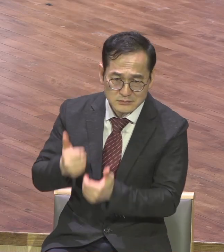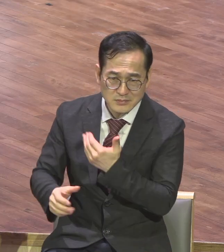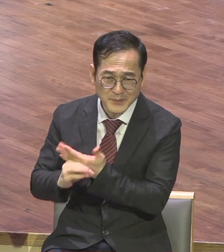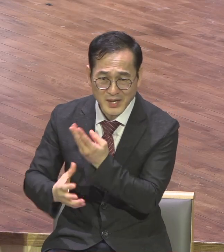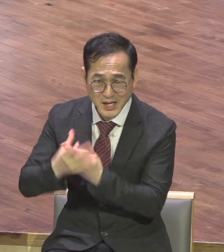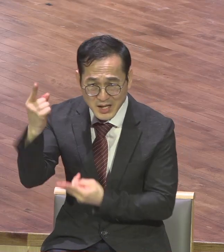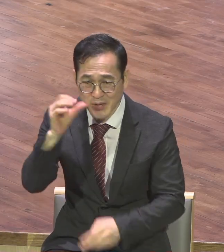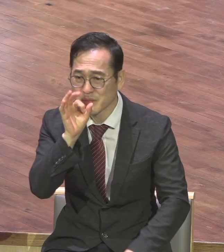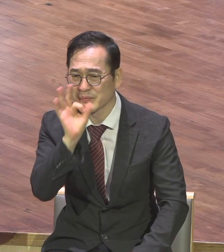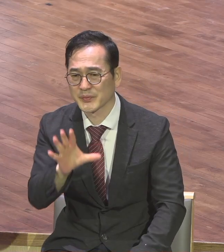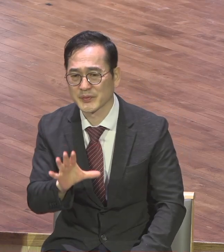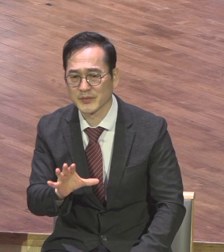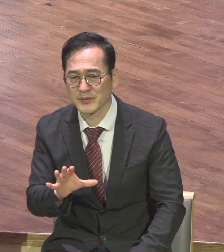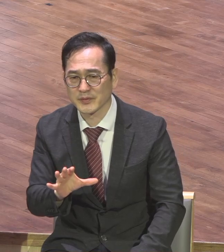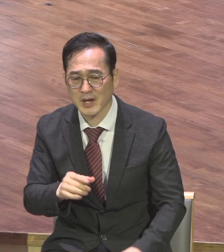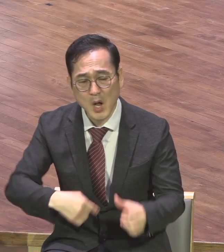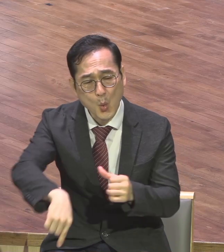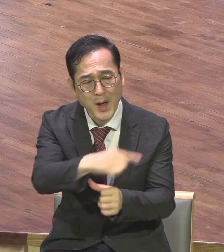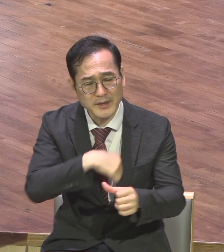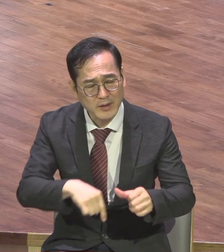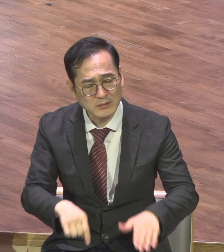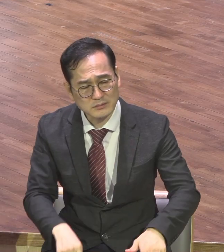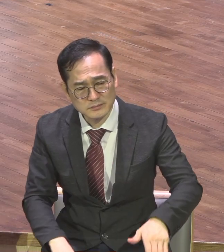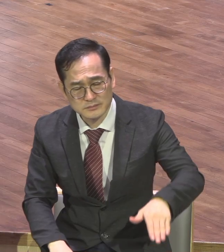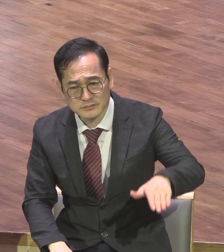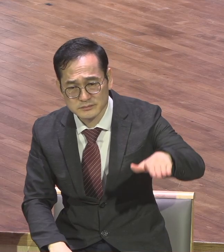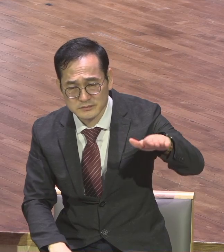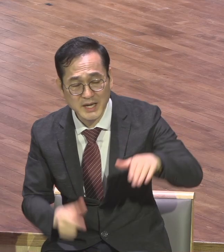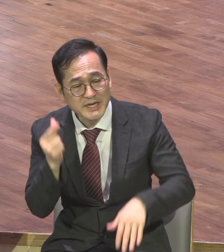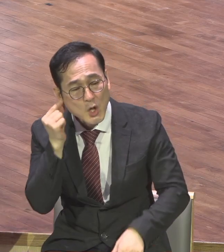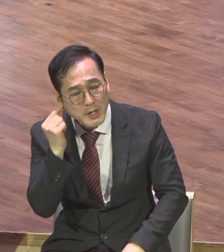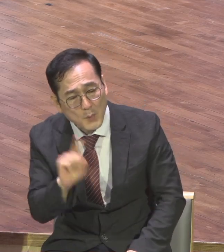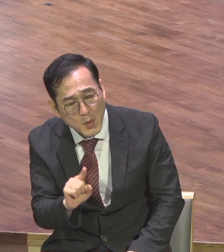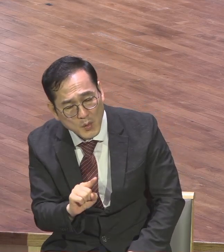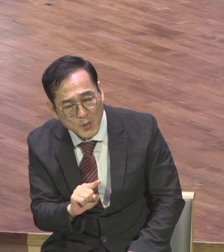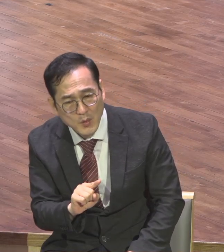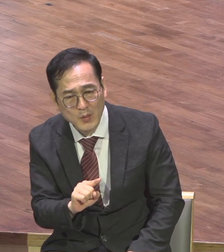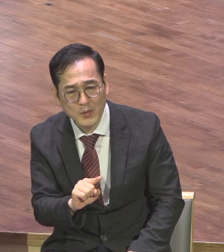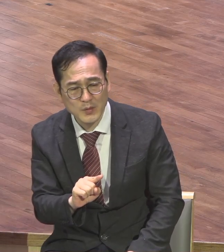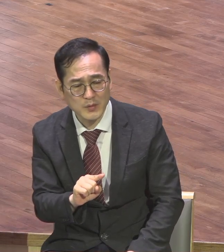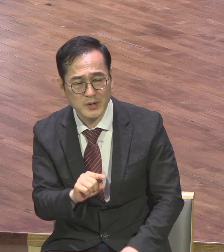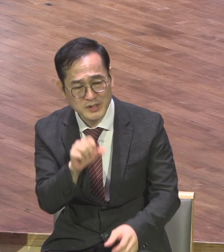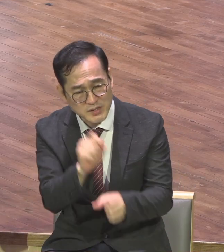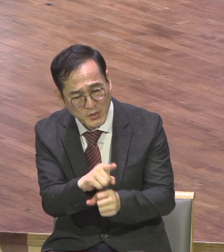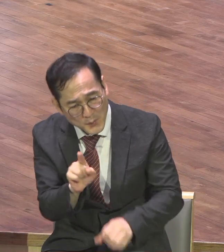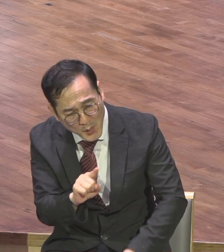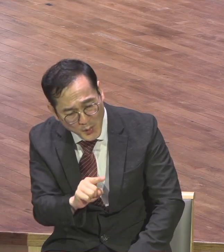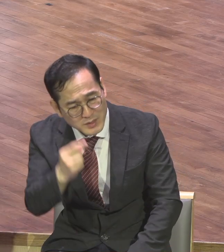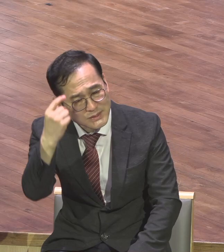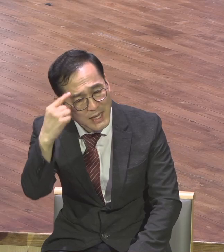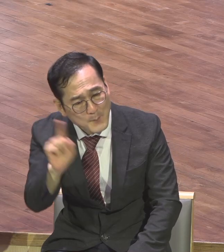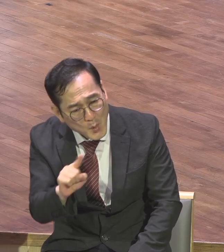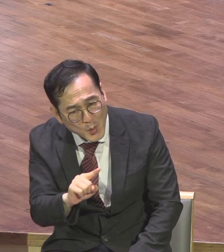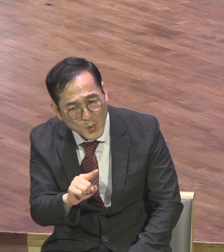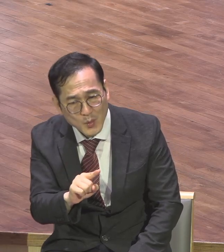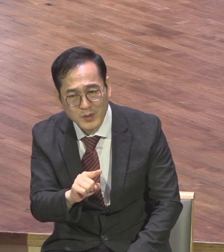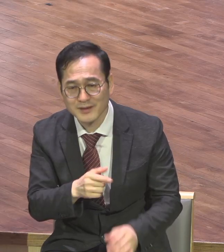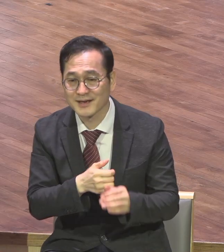어떤 환경 속에 자랐느냐, 어떤 혈액형을 가졌느냐, 어떤 생각을 가지느냐에